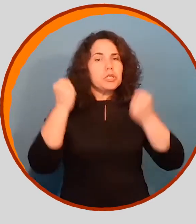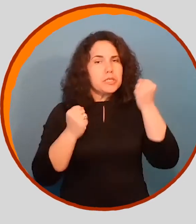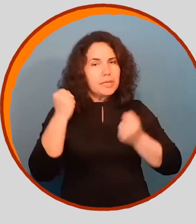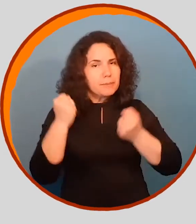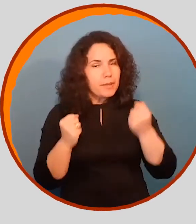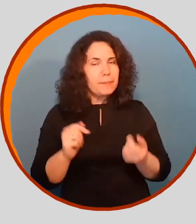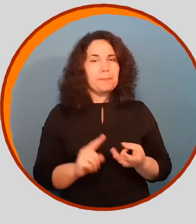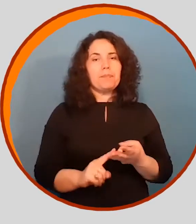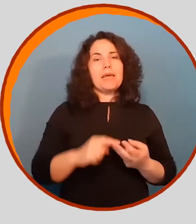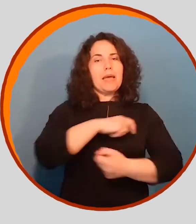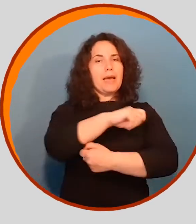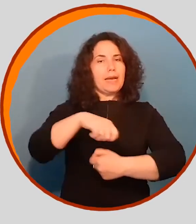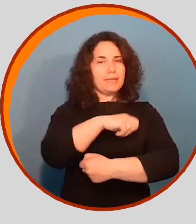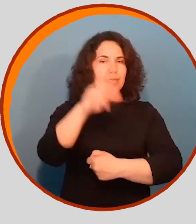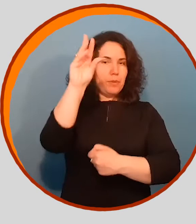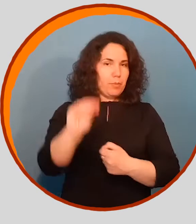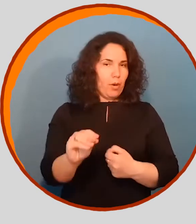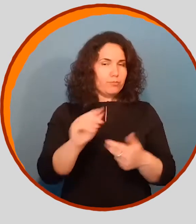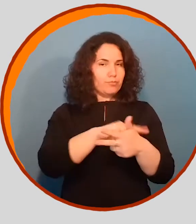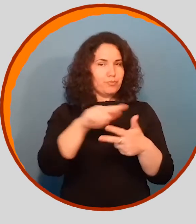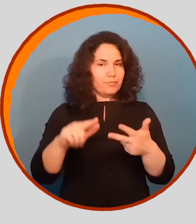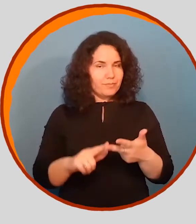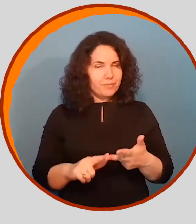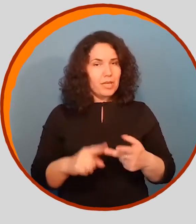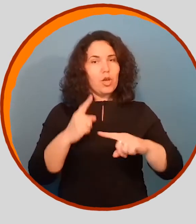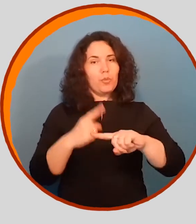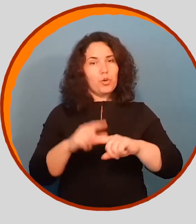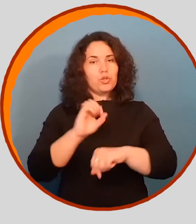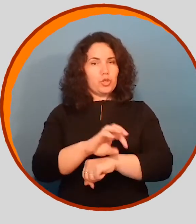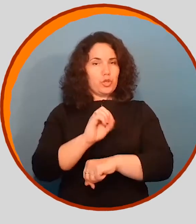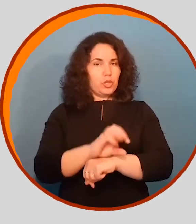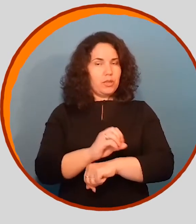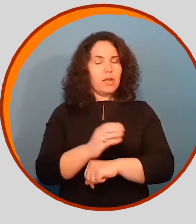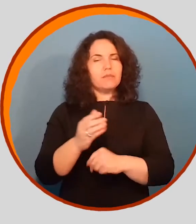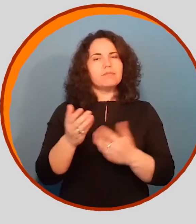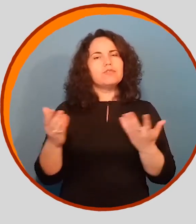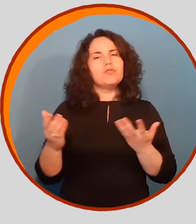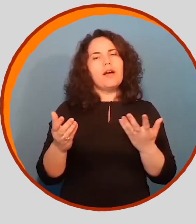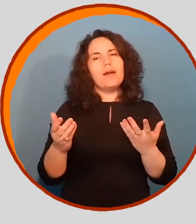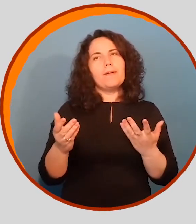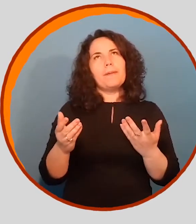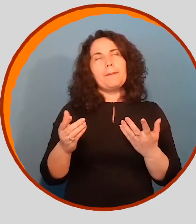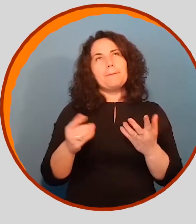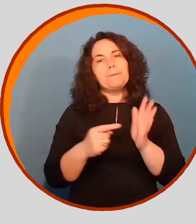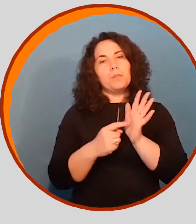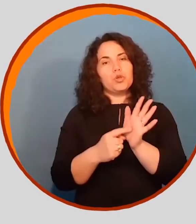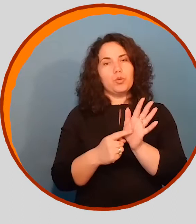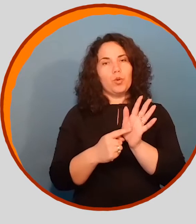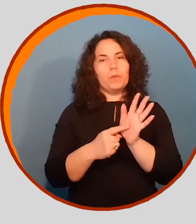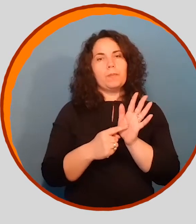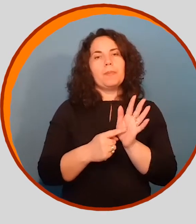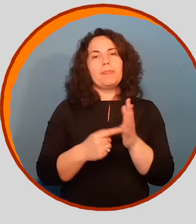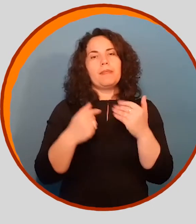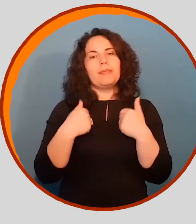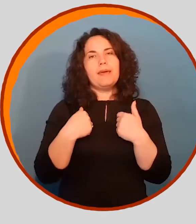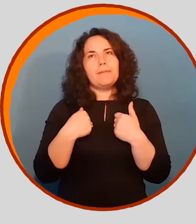aktiv, natyrisht kërcimi mund të jetë një gjë shumë e mirë dhe gatimi. Disa nga këshillat tipike që psikologët japin në këtë